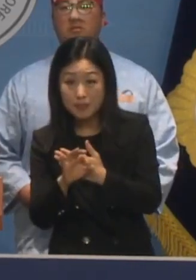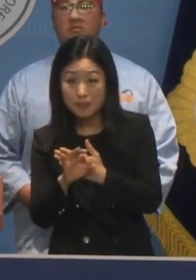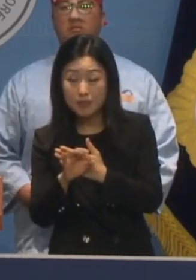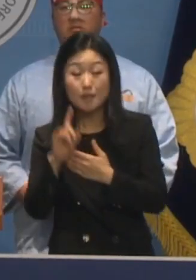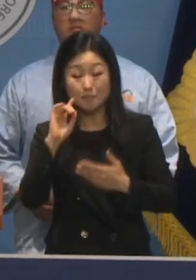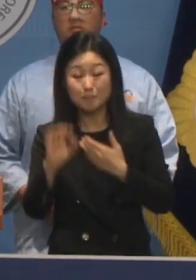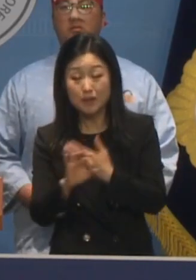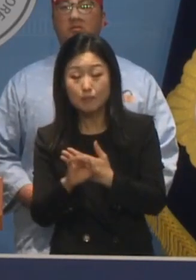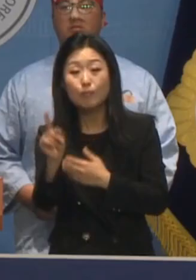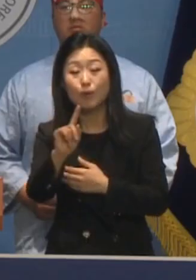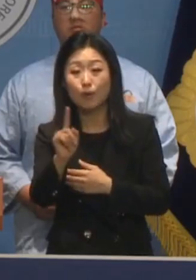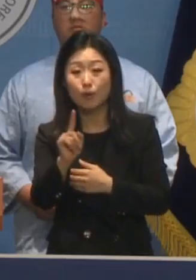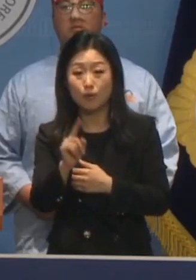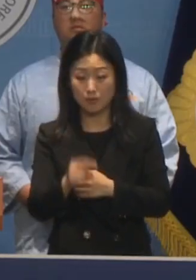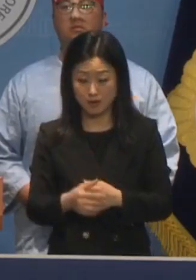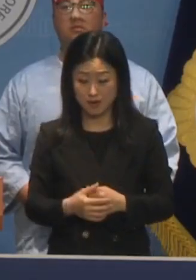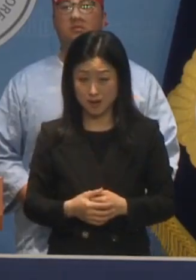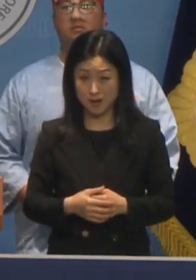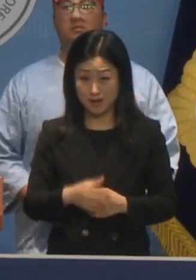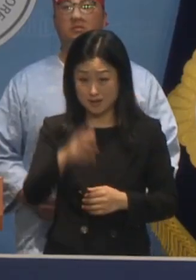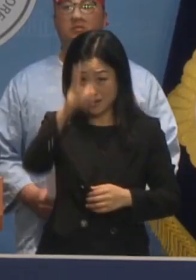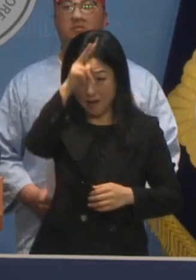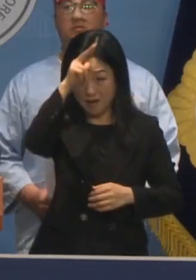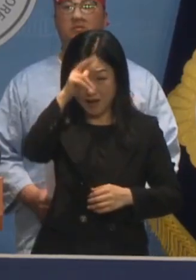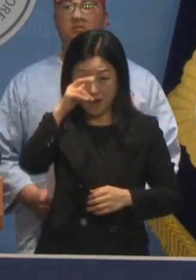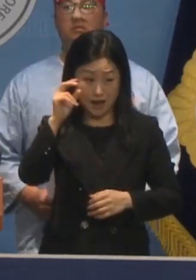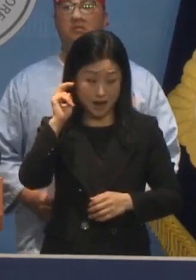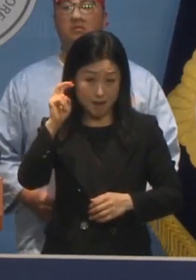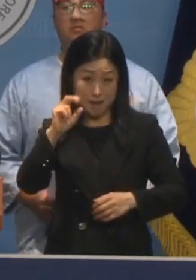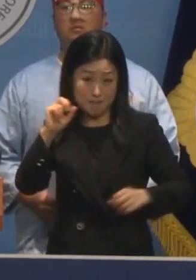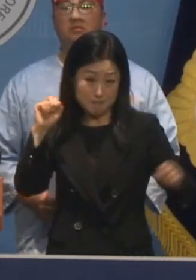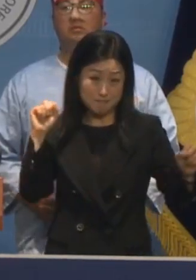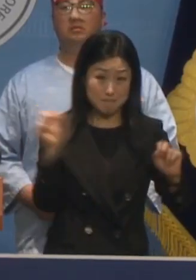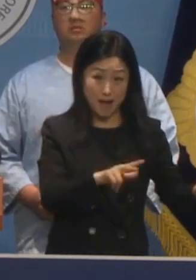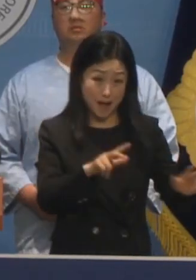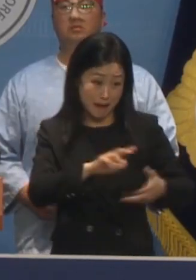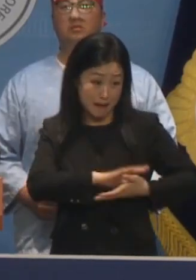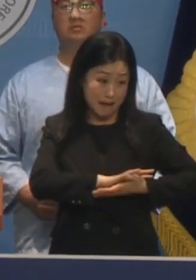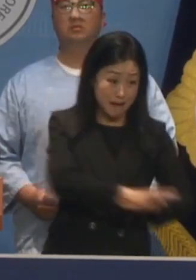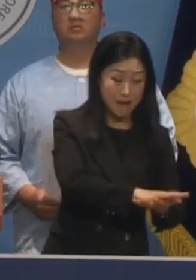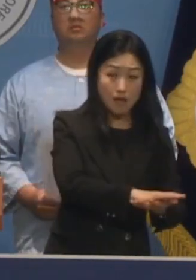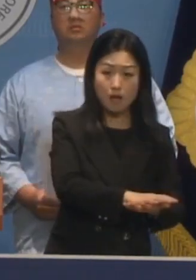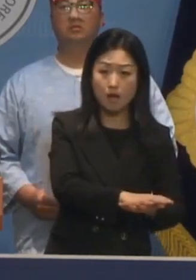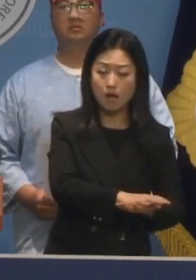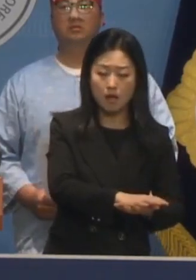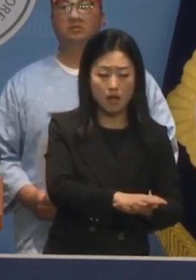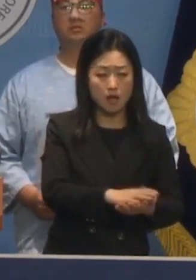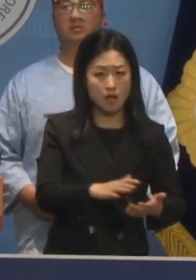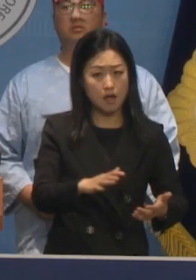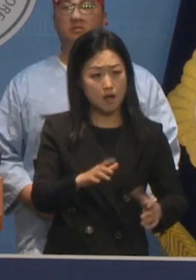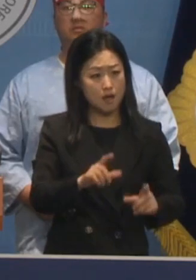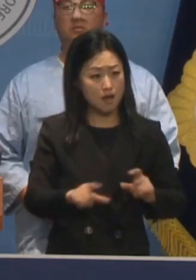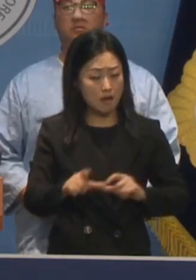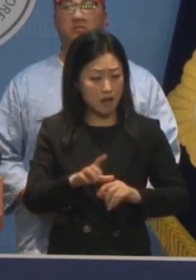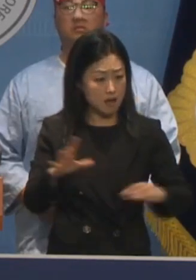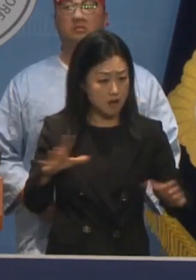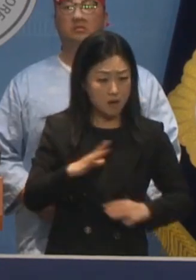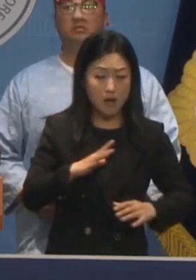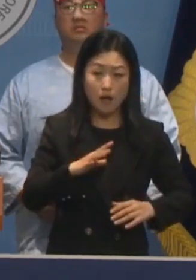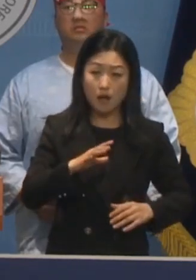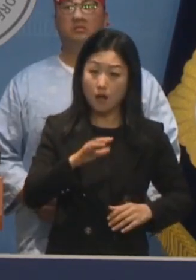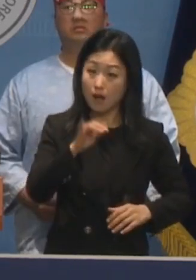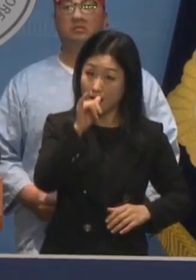보면은 이 나라의 이 공권력은 아마 즉각적인, 특히 윤석열 정권 하에서는 즉각적인 대응과 사법